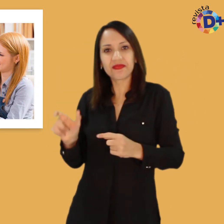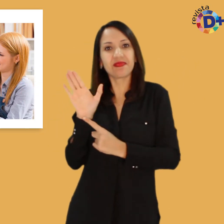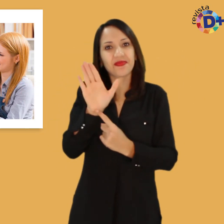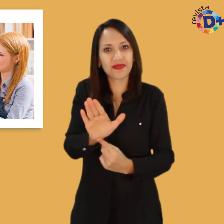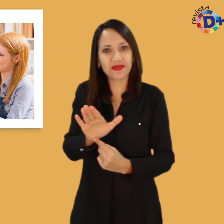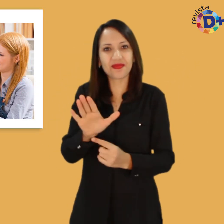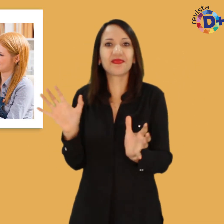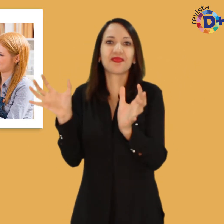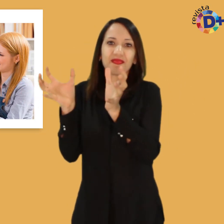como grupo.